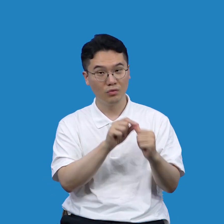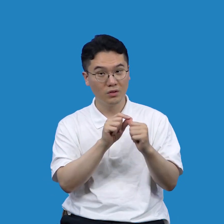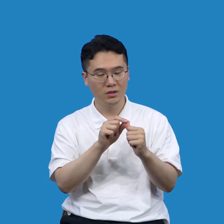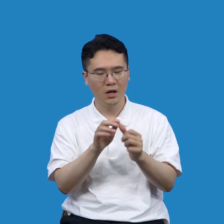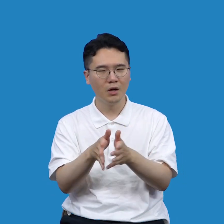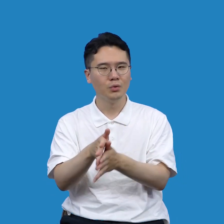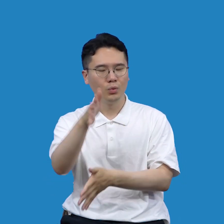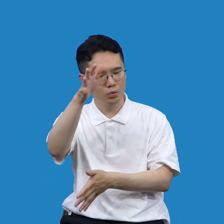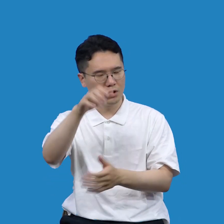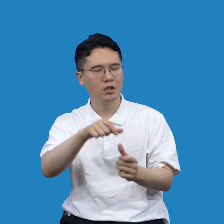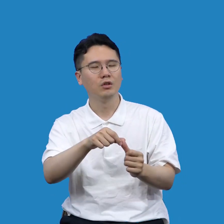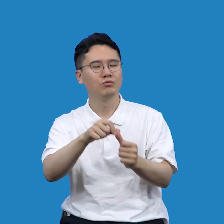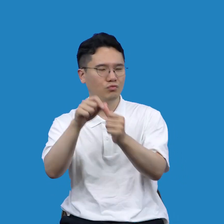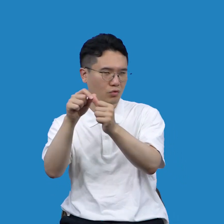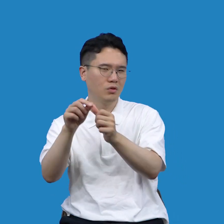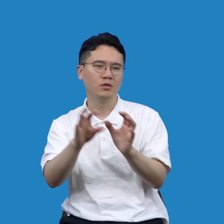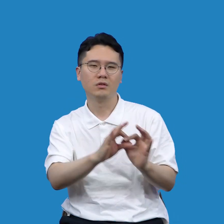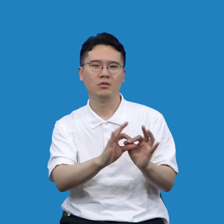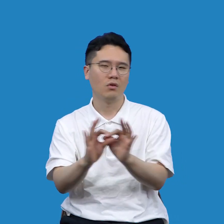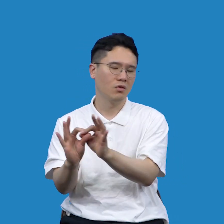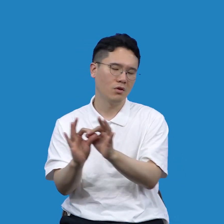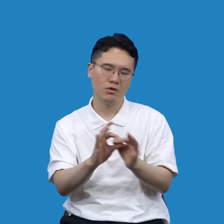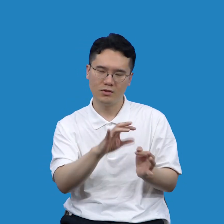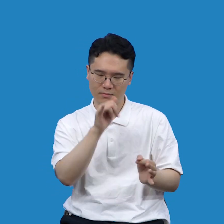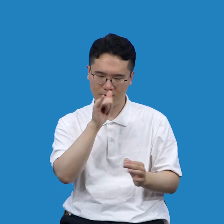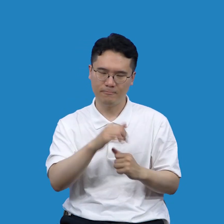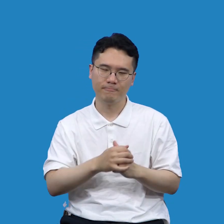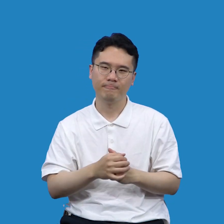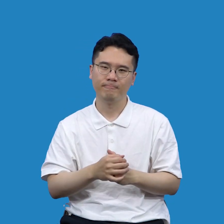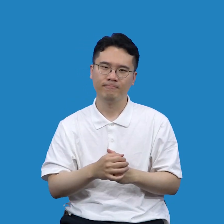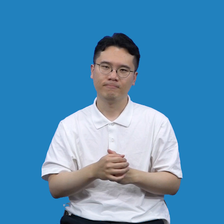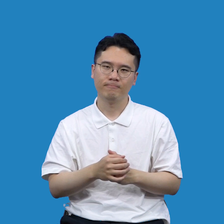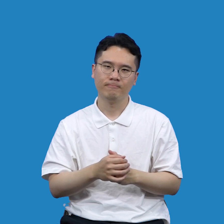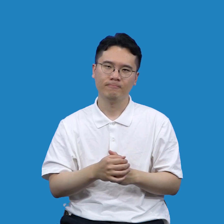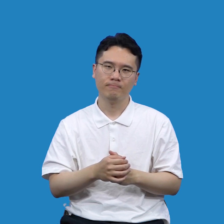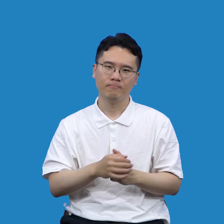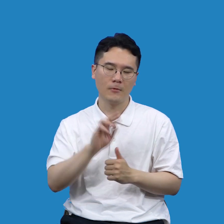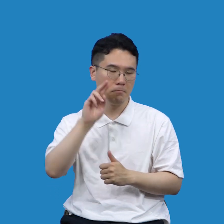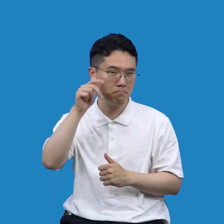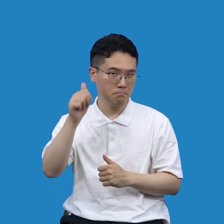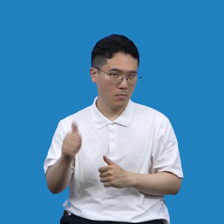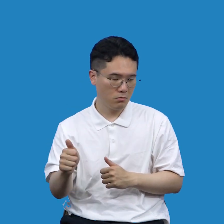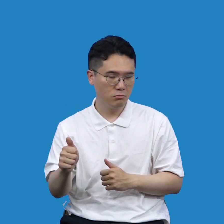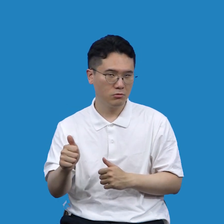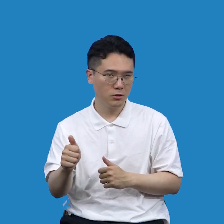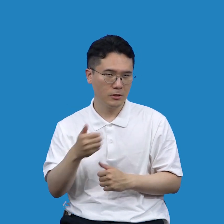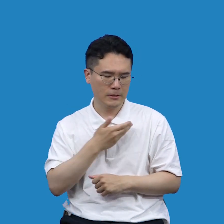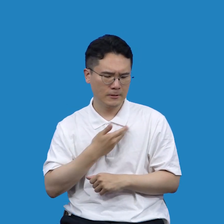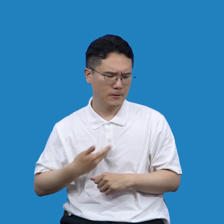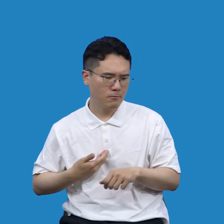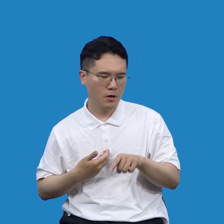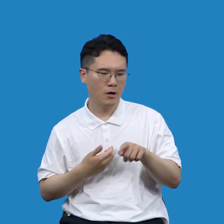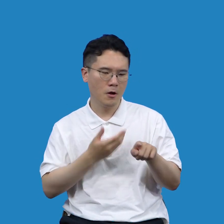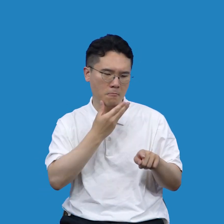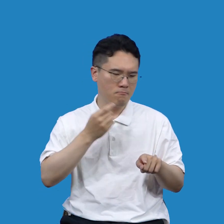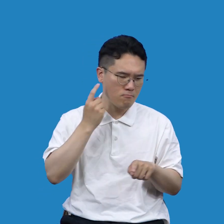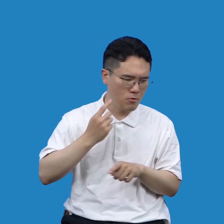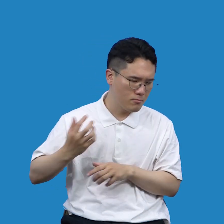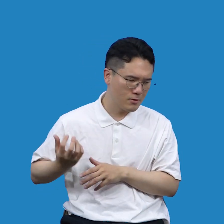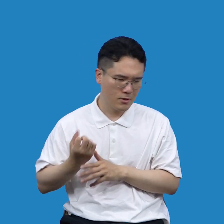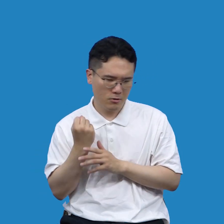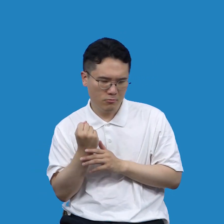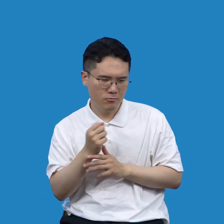도시의 구원이 된 것입니다. 바울 사도가 복음을 들고 마케도니아로